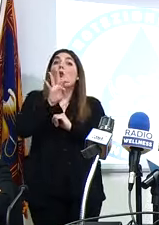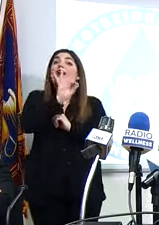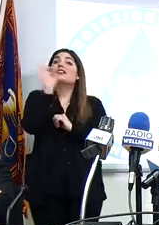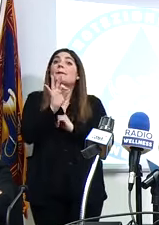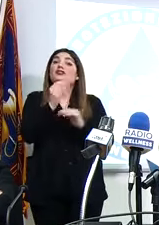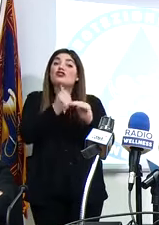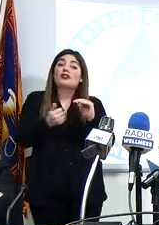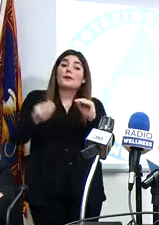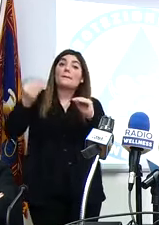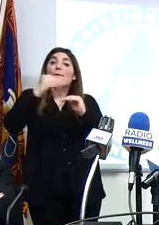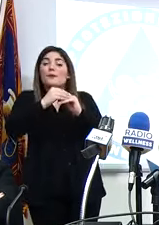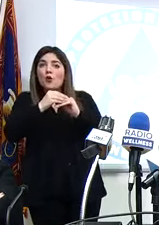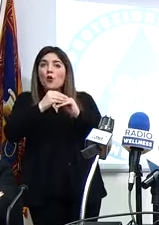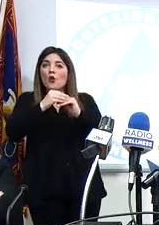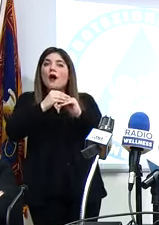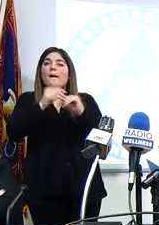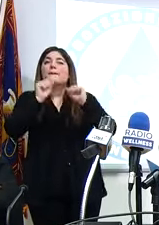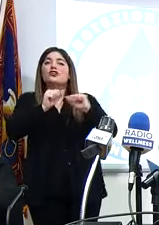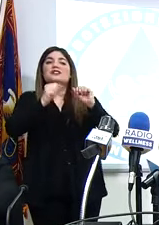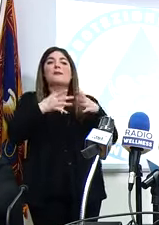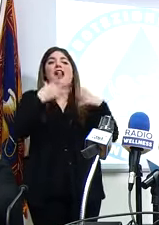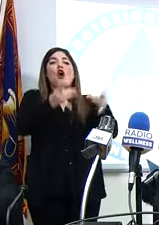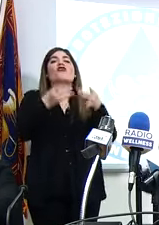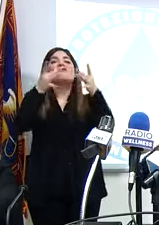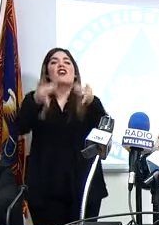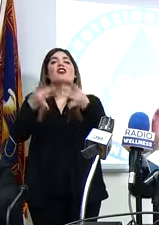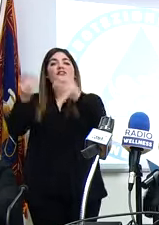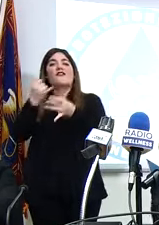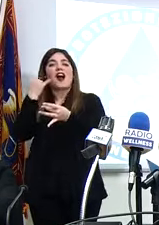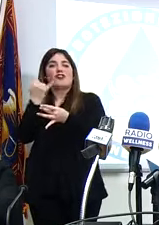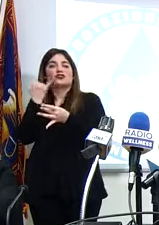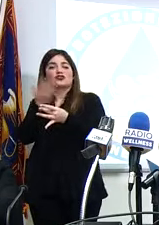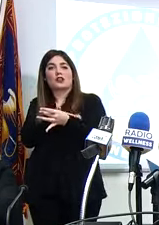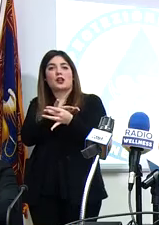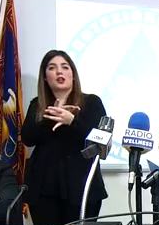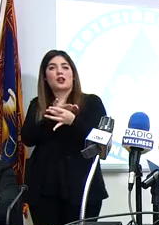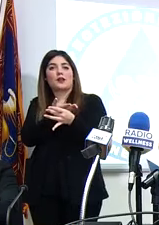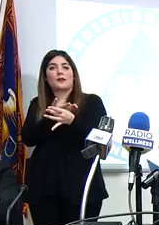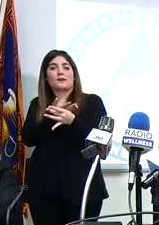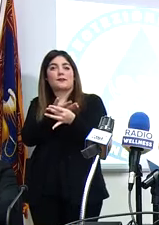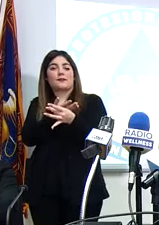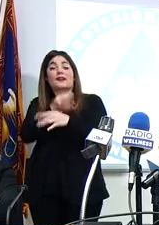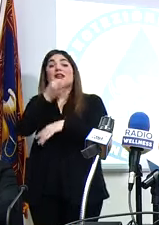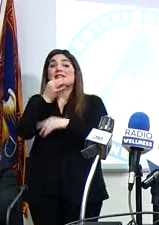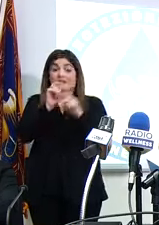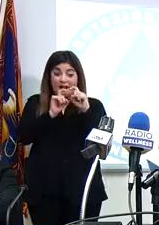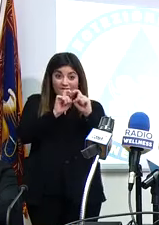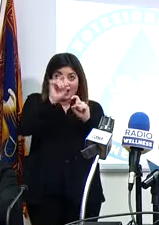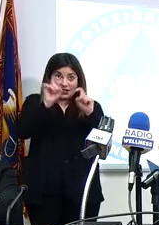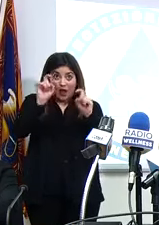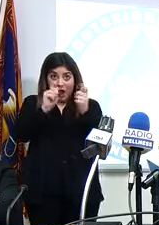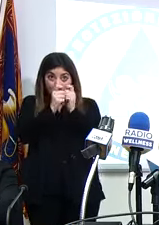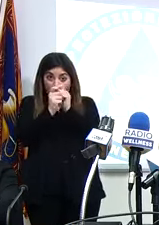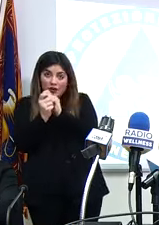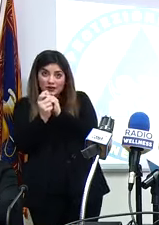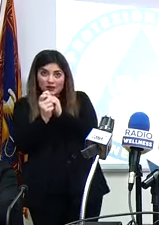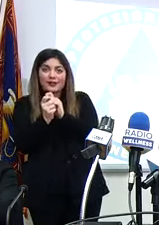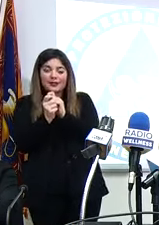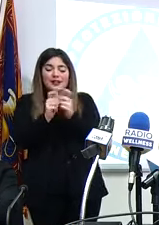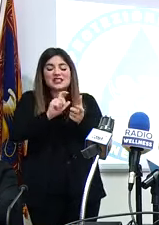più di contagiosità. Allora, si sono sequenziate queste varianti, in Italia sequenziamo